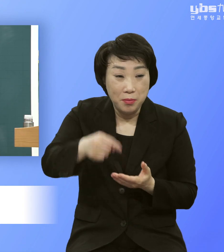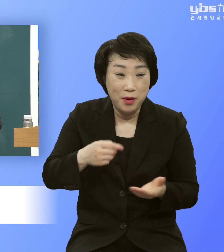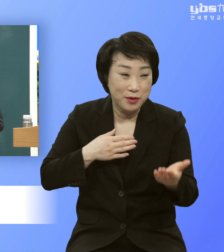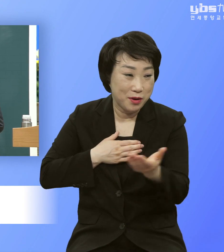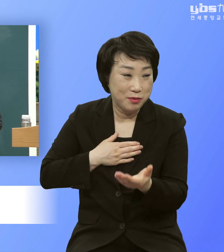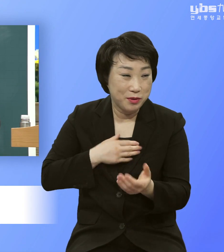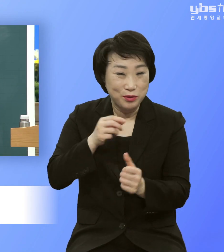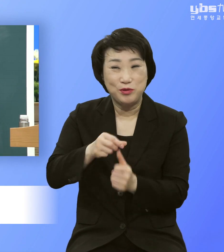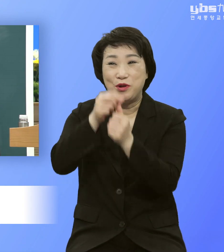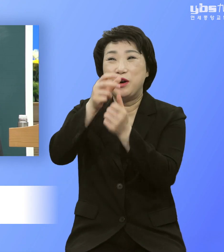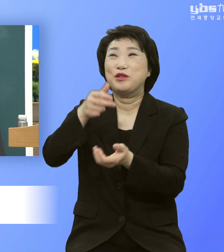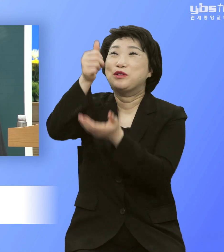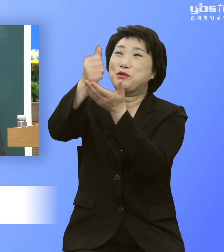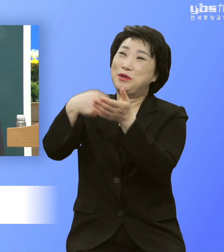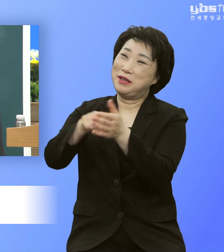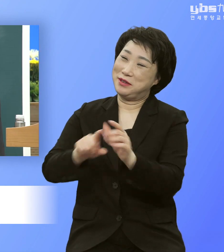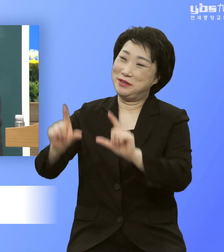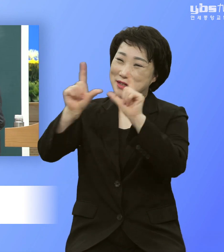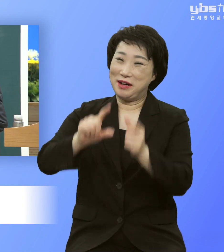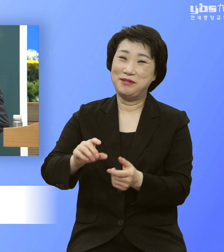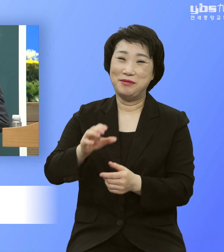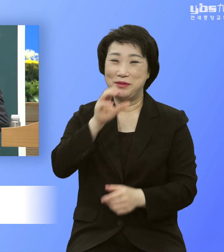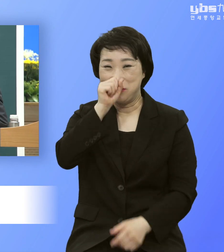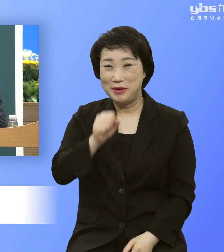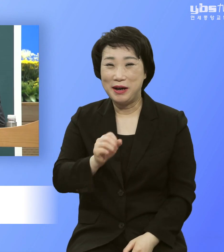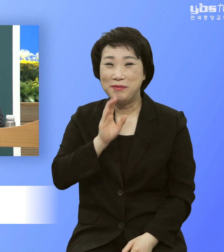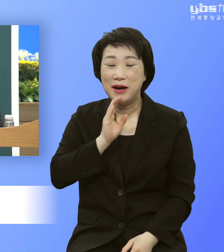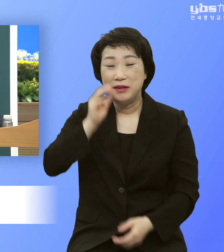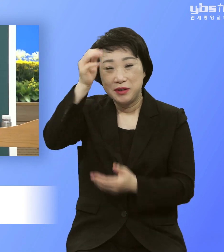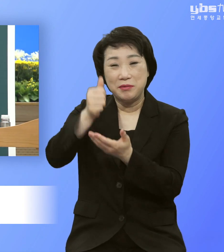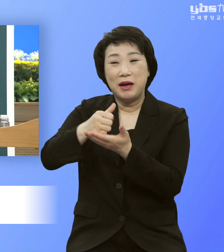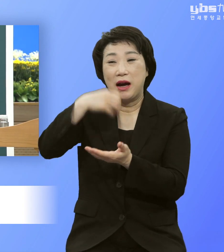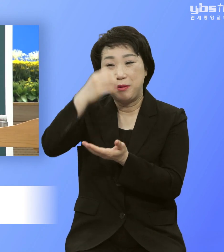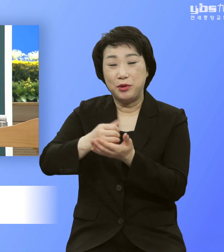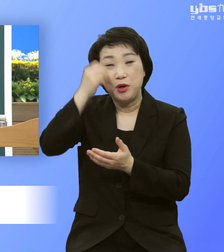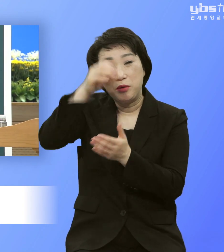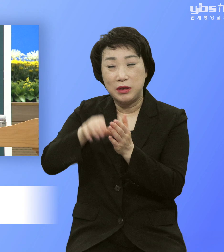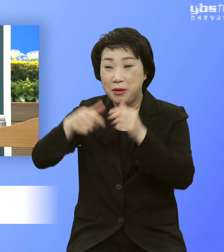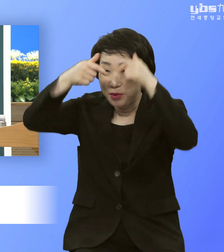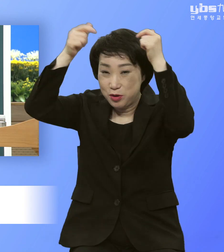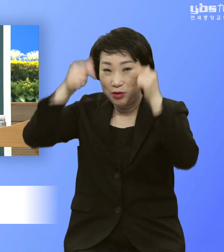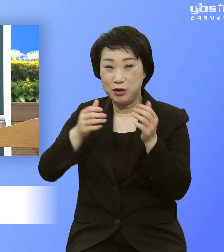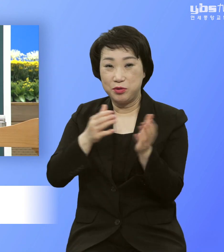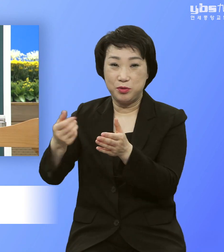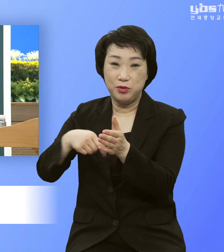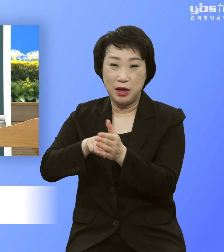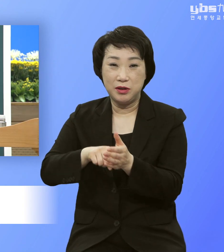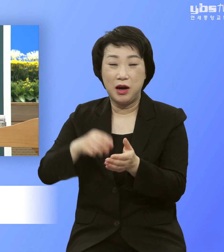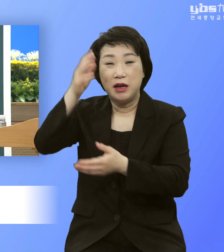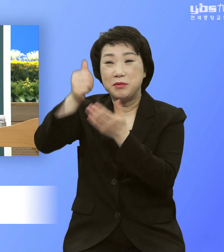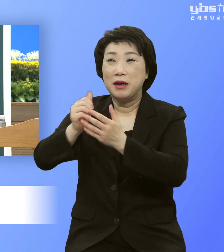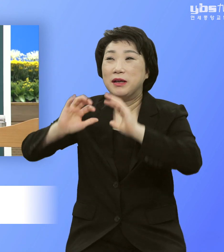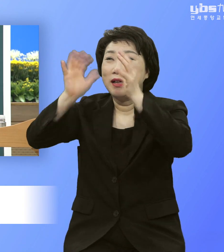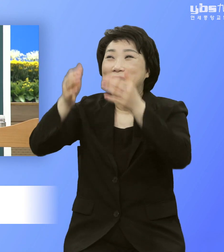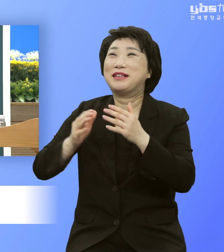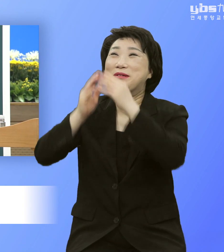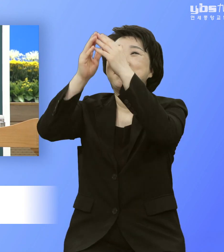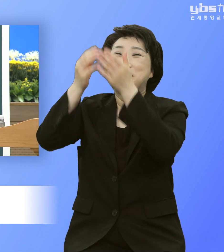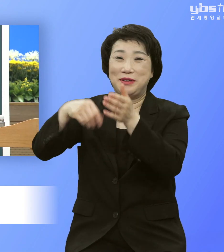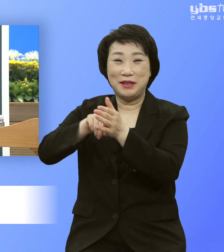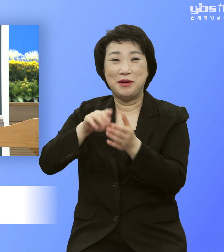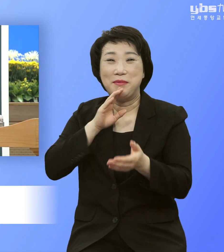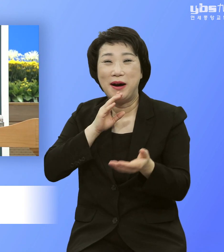되냐? 구원의 주를 위해서, 성령의 감동으로 영혼의 때 멸류관을 위해서, 하늘의 집을 지키기